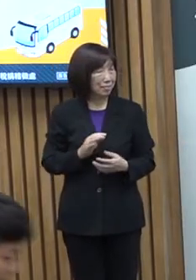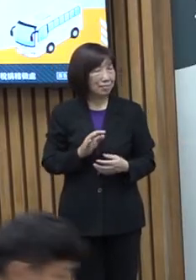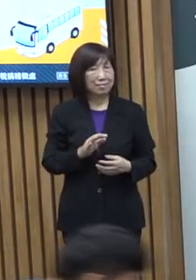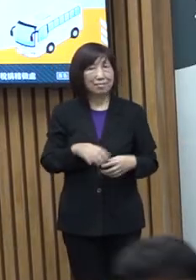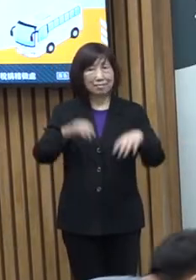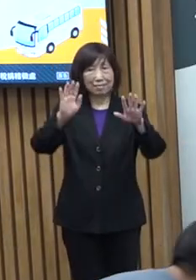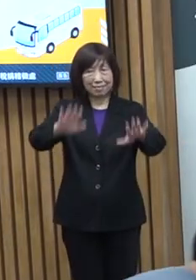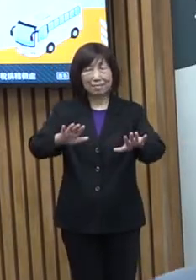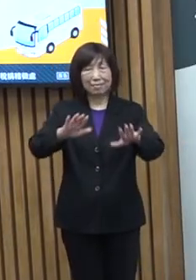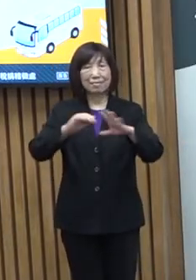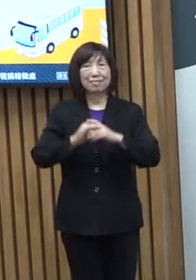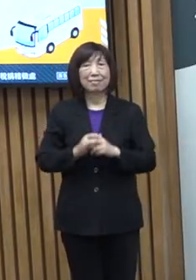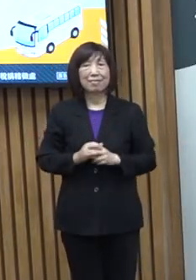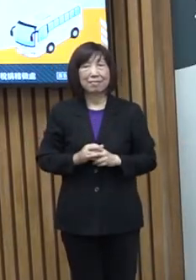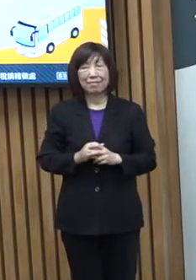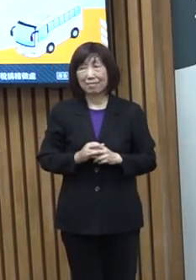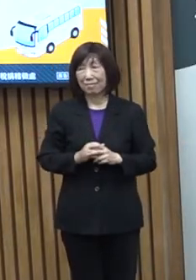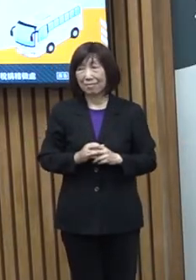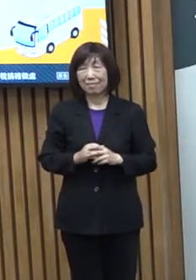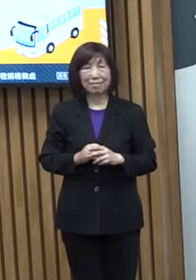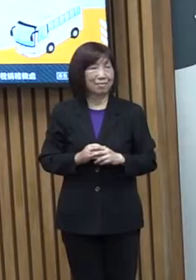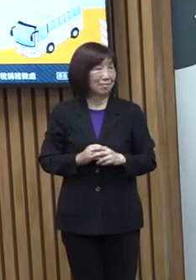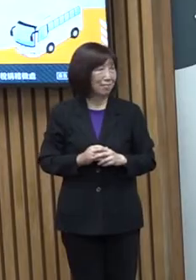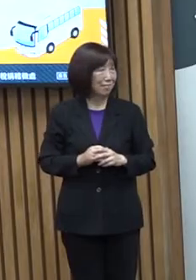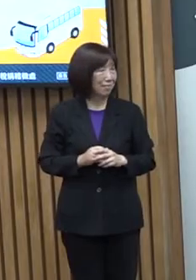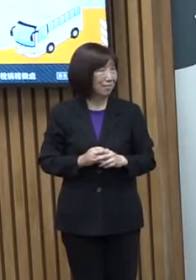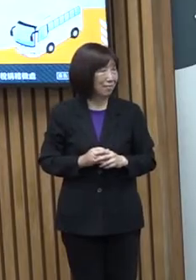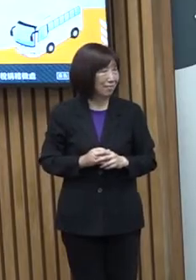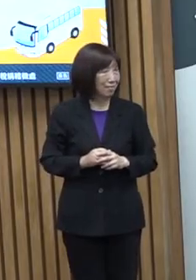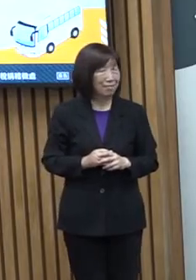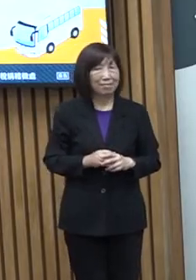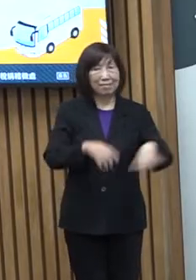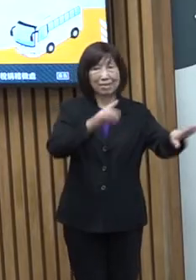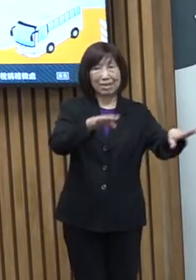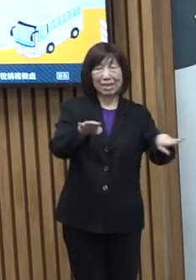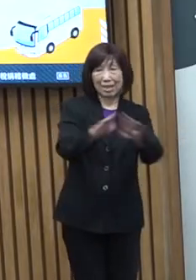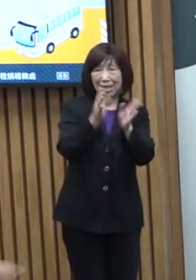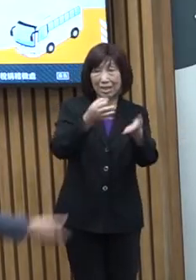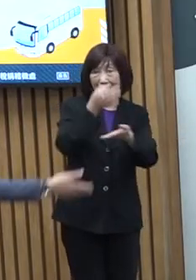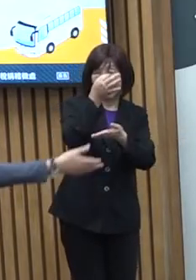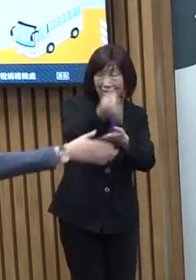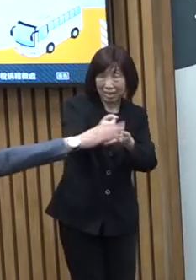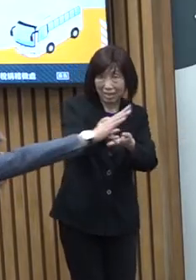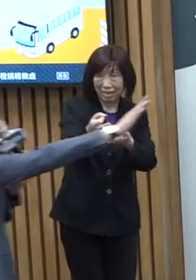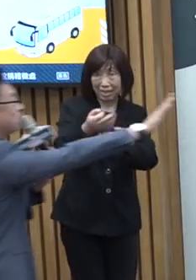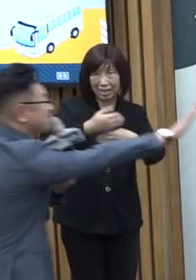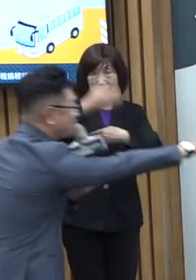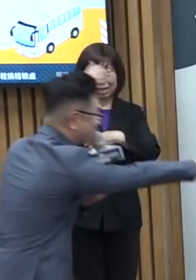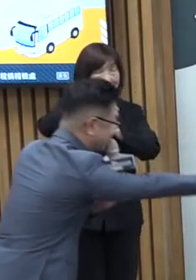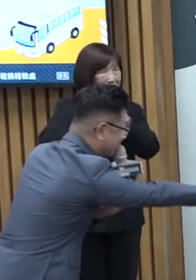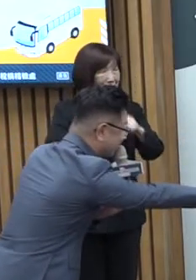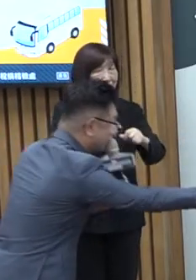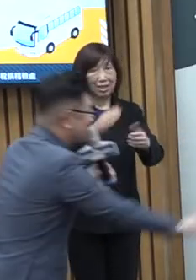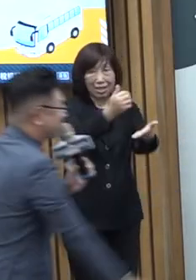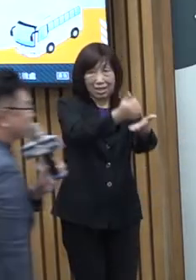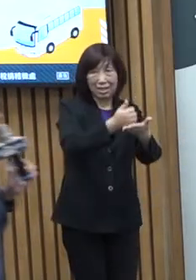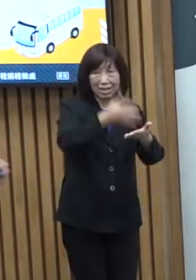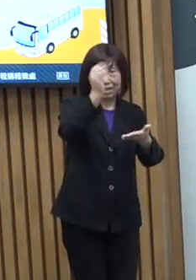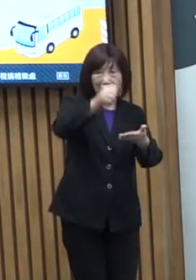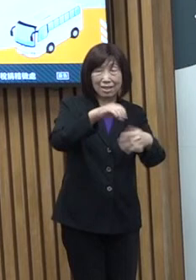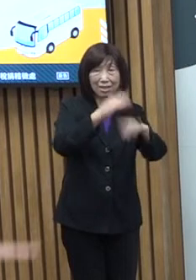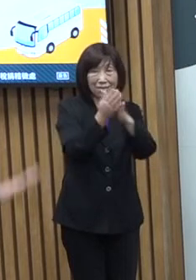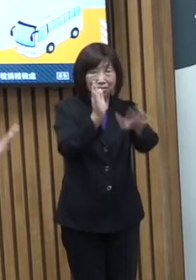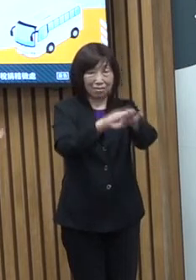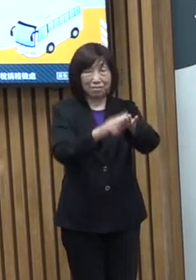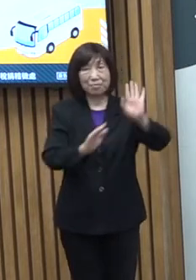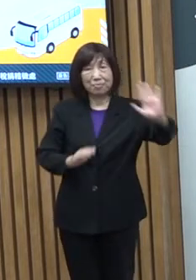好的，在今天呢是我们整个的开征启动仪式，我要有请三位长官，请将手放在我们的启动光